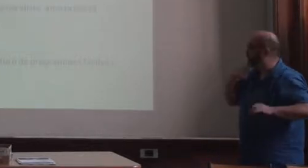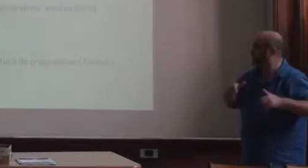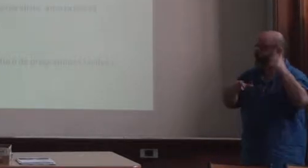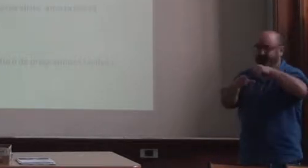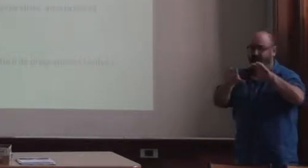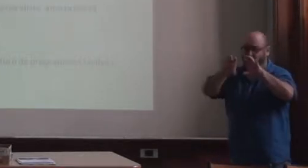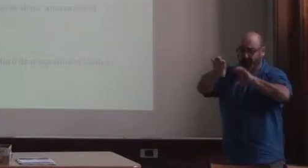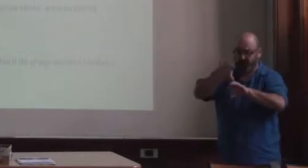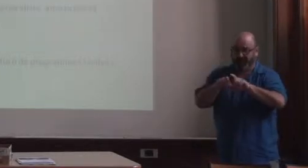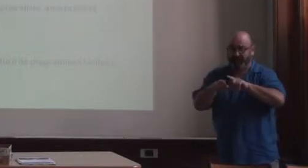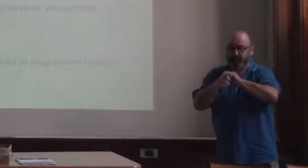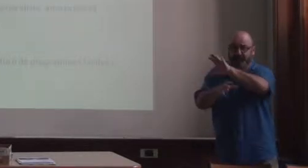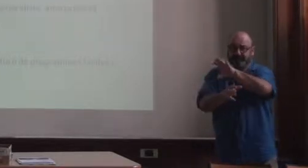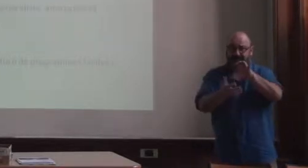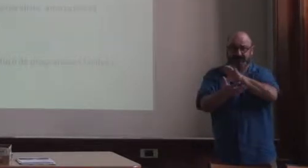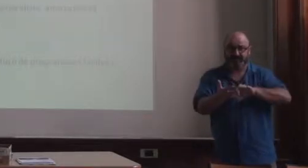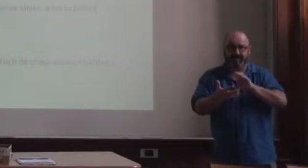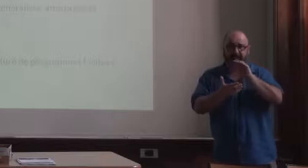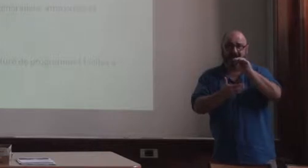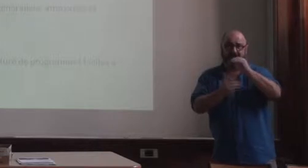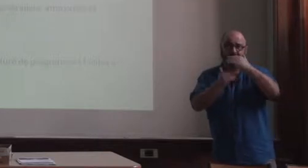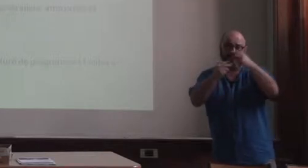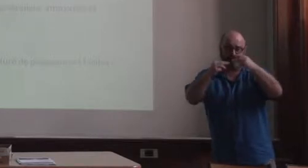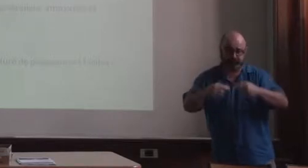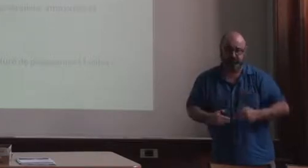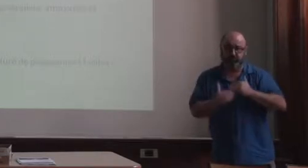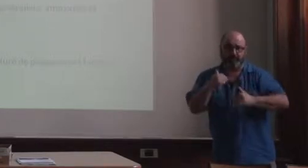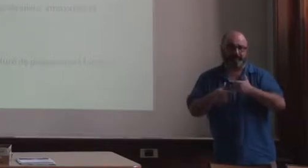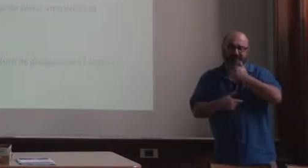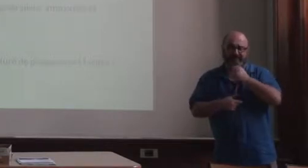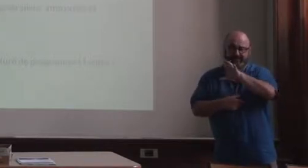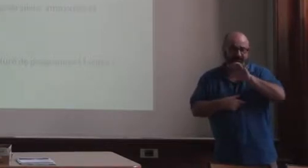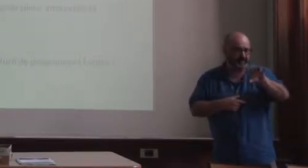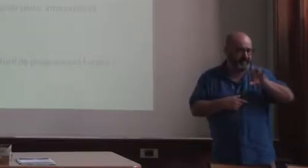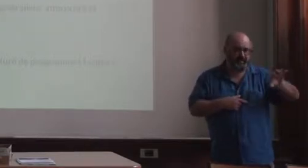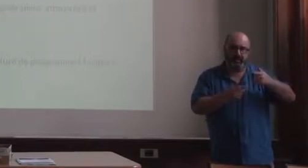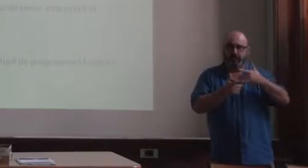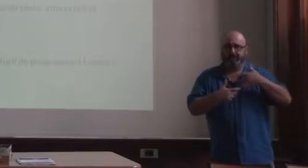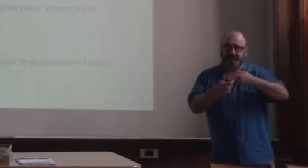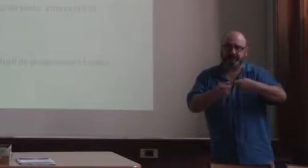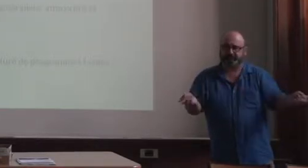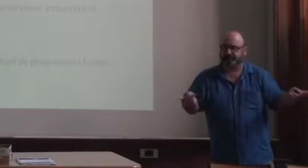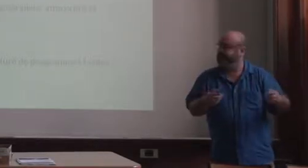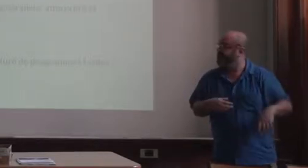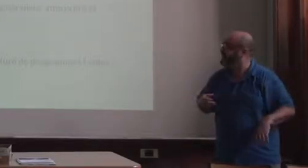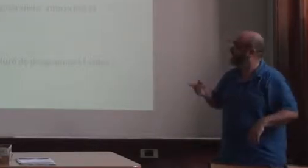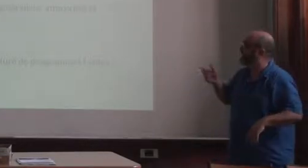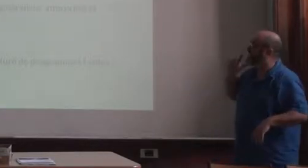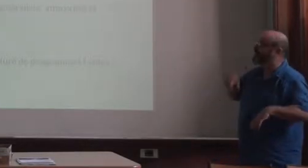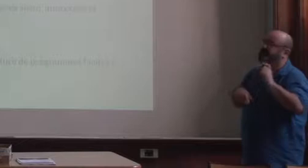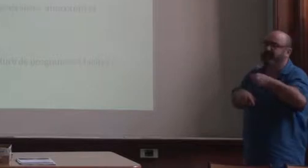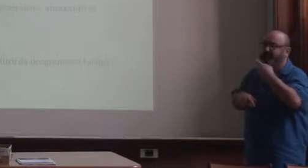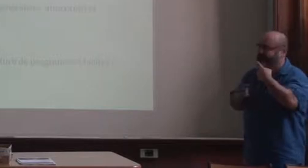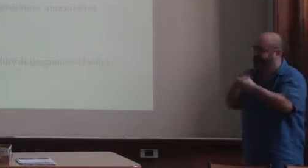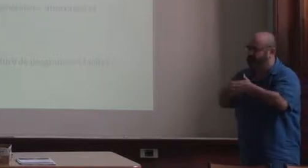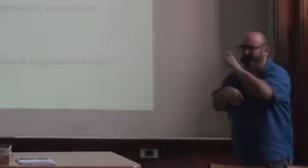l'écriture de programmes réutilisables et faciles à comprendre. Et évidemment, quand vous parlez à des gens qui ont l'habitude de faire de l'électronique, des